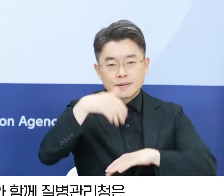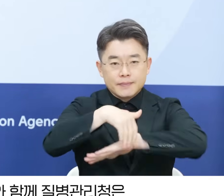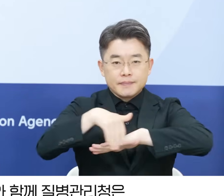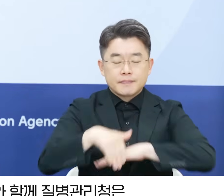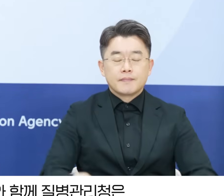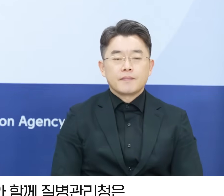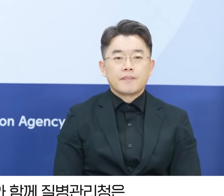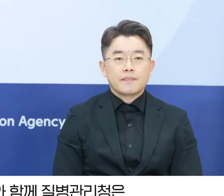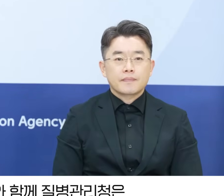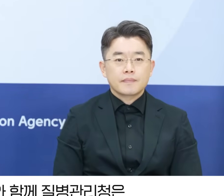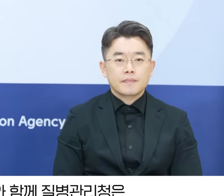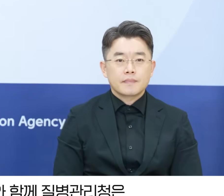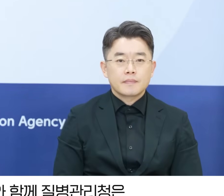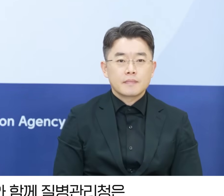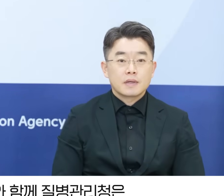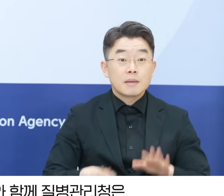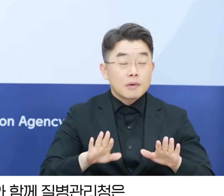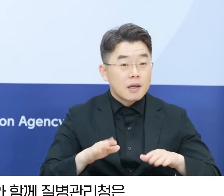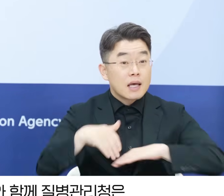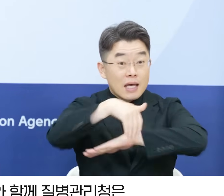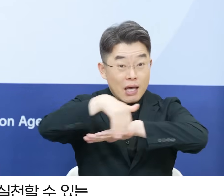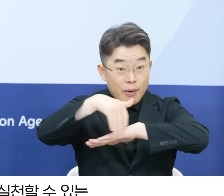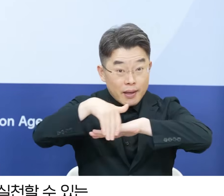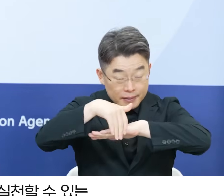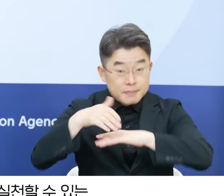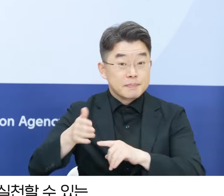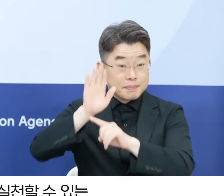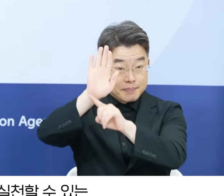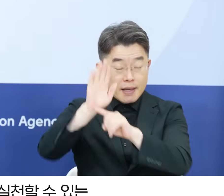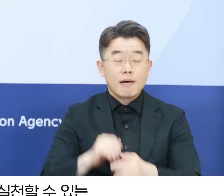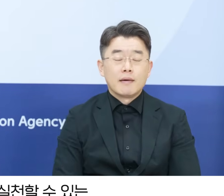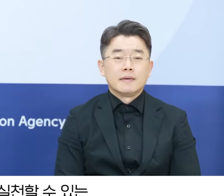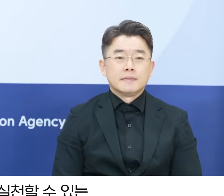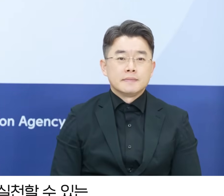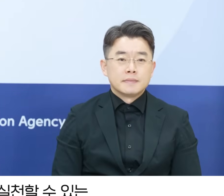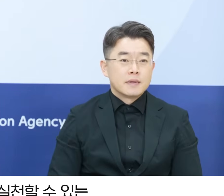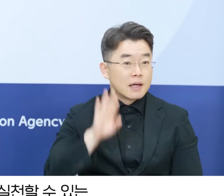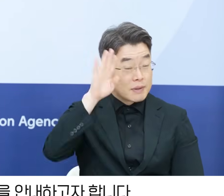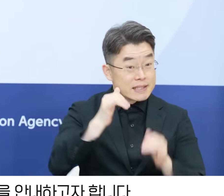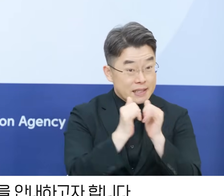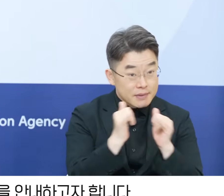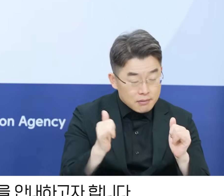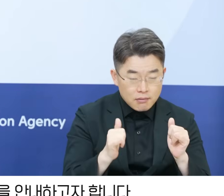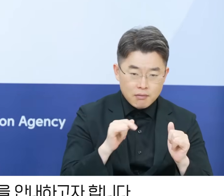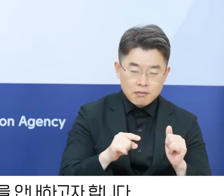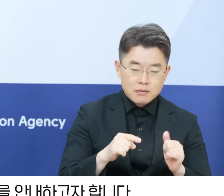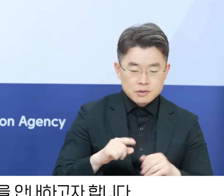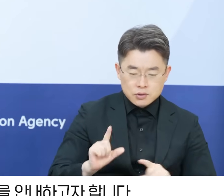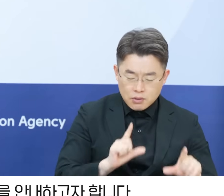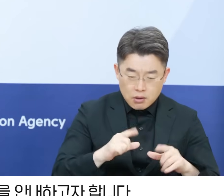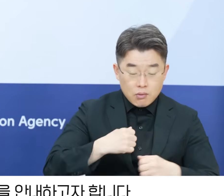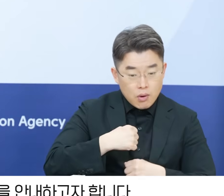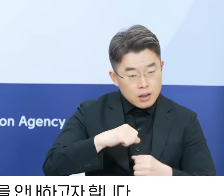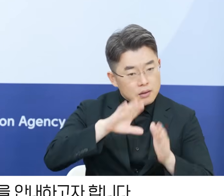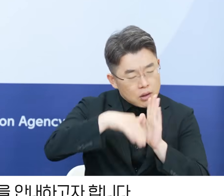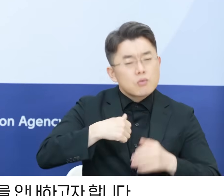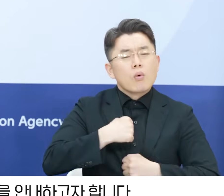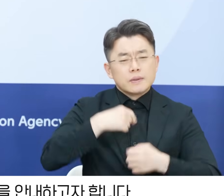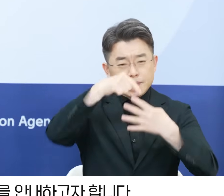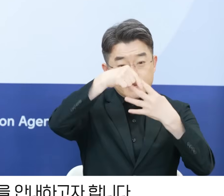이번 중장기 계획 발표와 함께 질병관리청은 국민이 일상에서 실천할 수 있는 감염병 매개체 예방